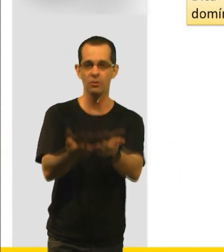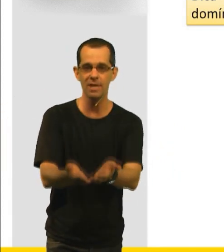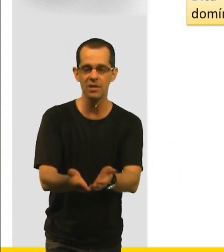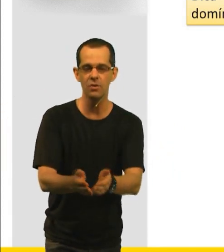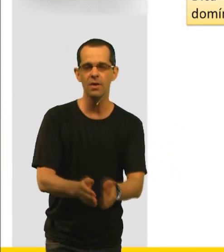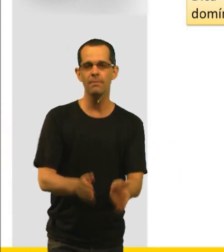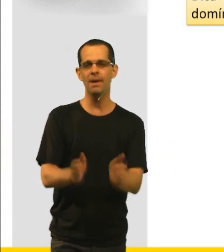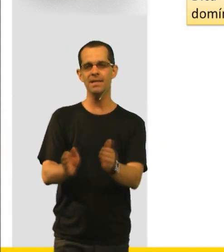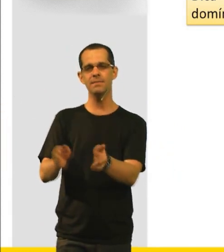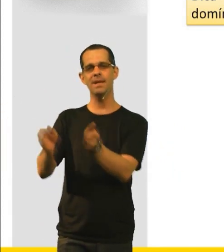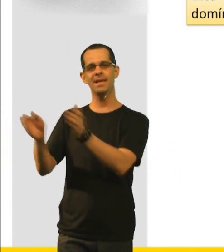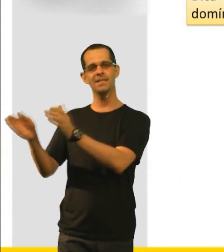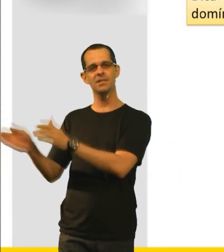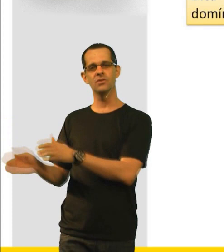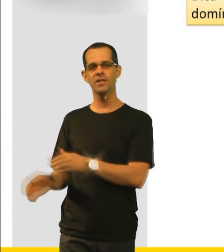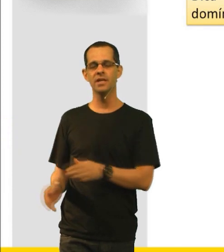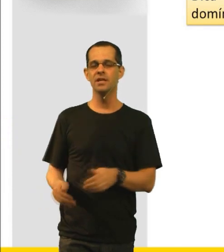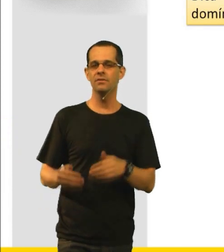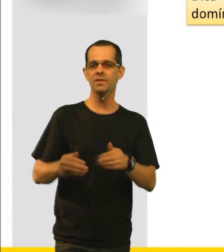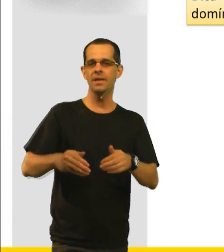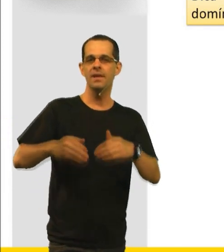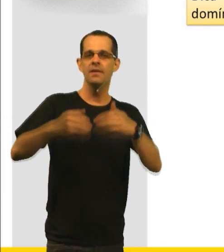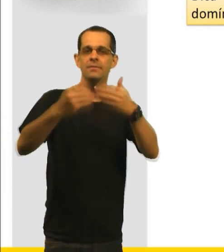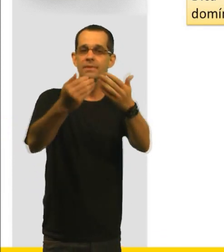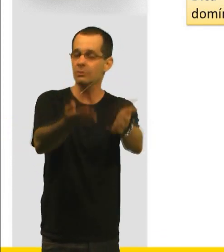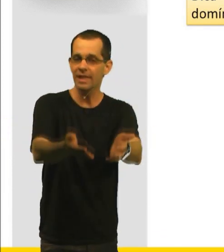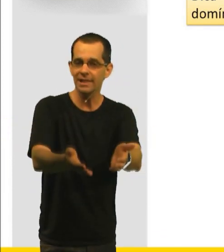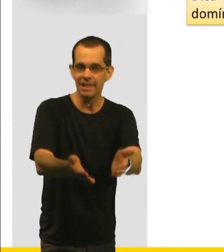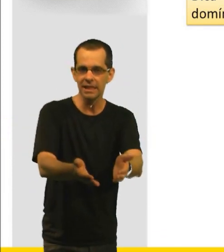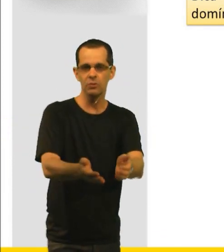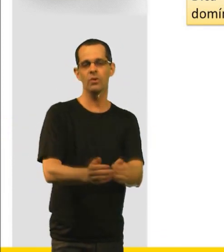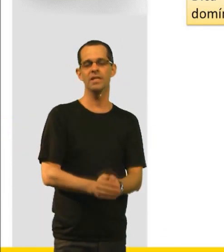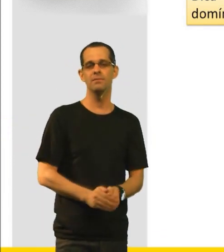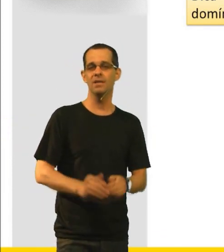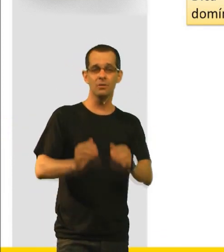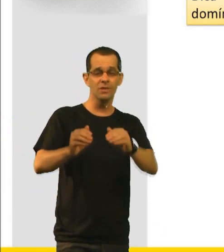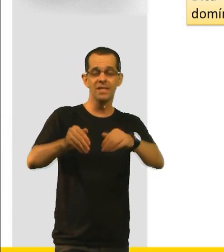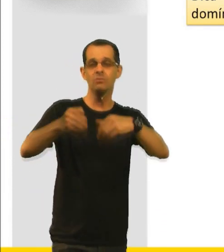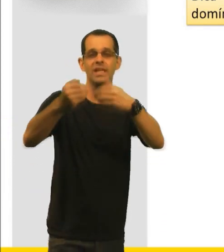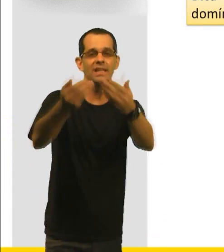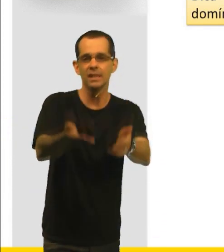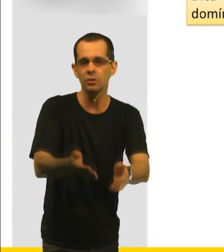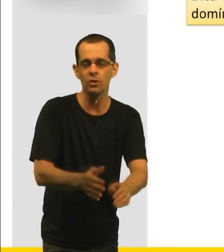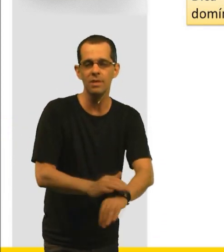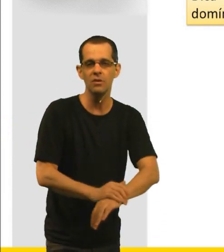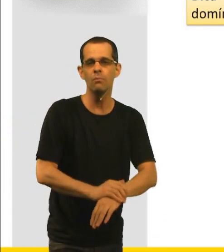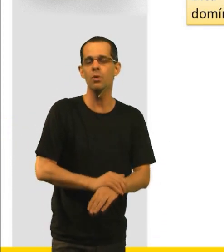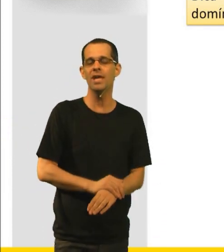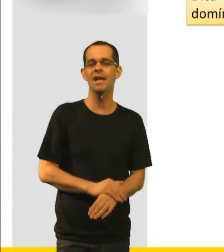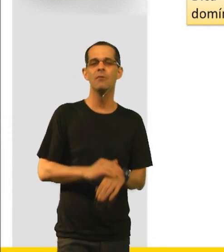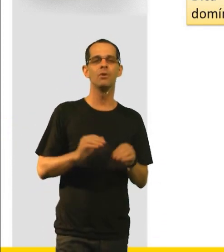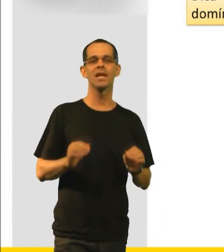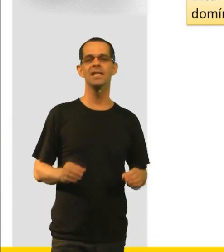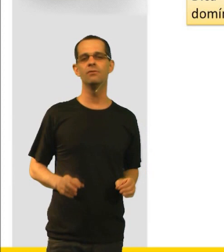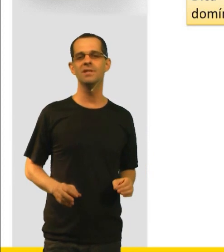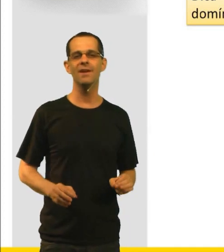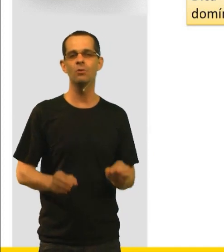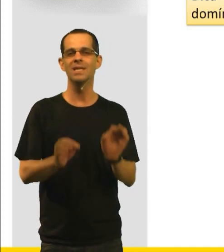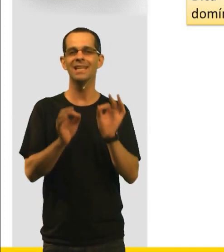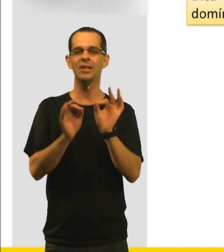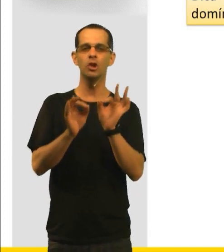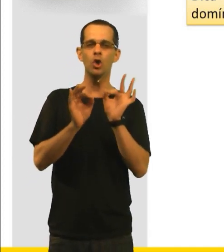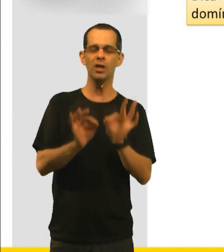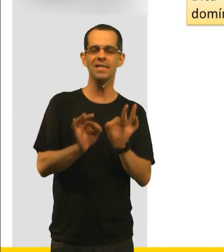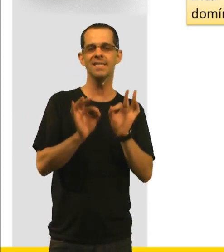você tem domínio, passe para aquelas questões que você não tem tanto conhecimento, que você não tem tanto domínio. Por quê? Porque ali você